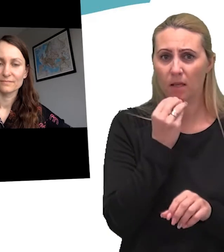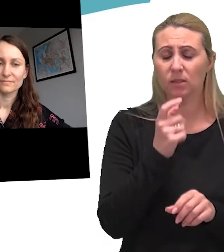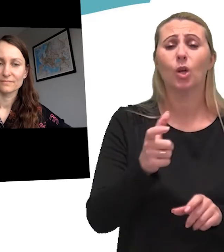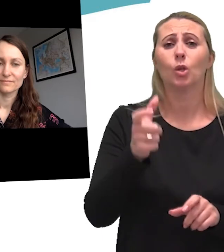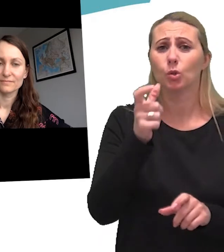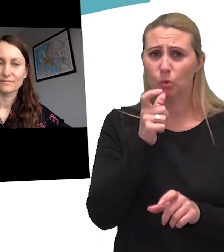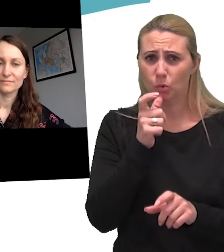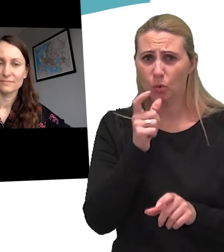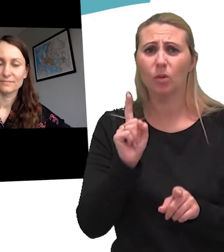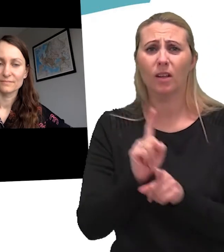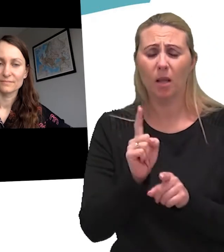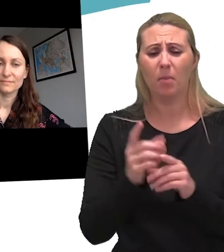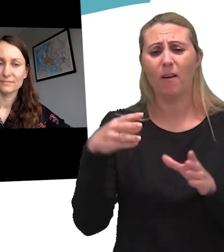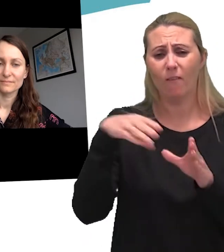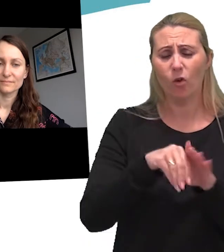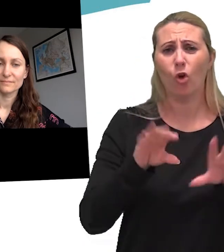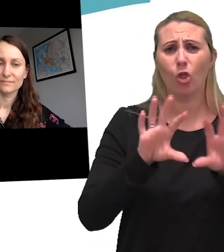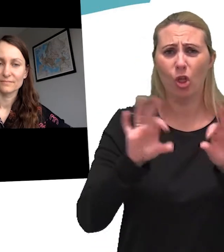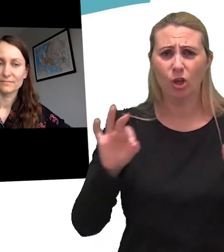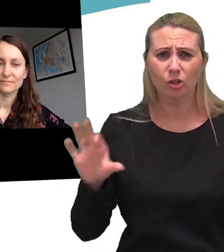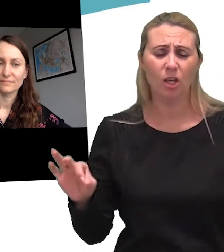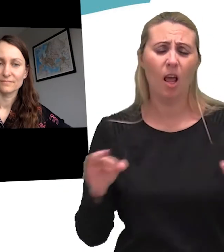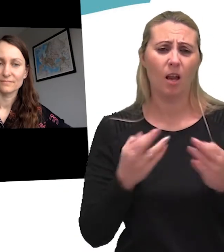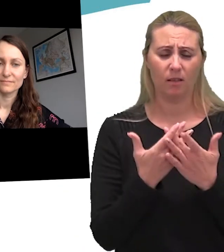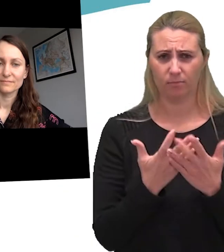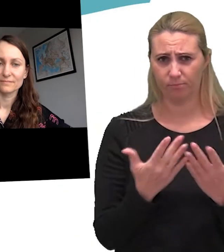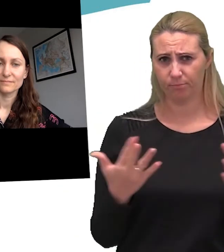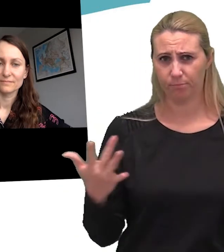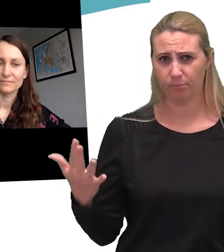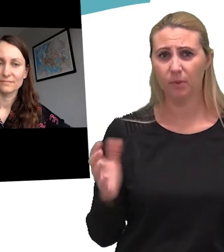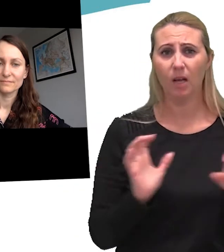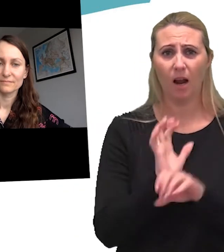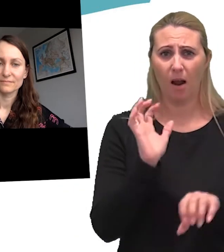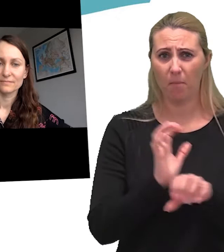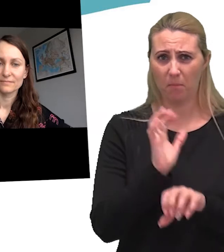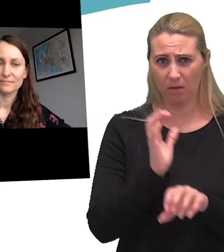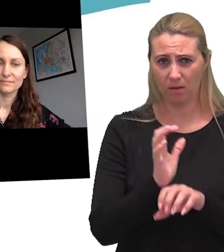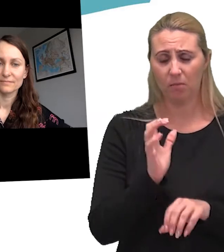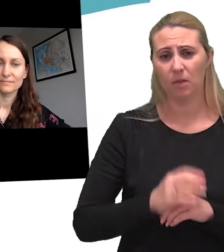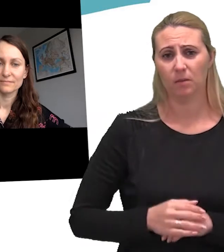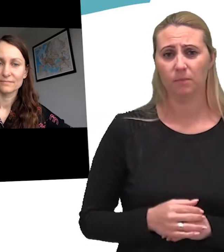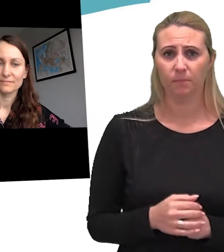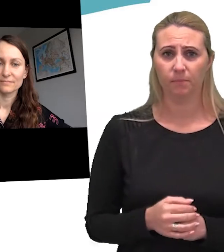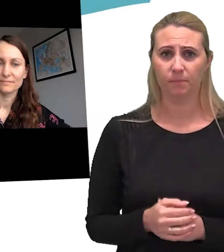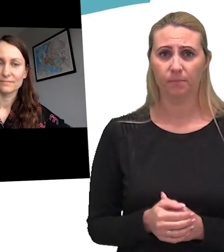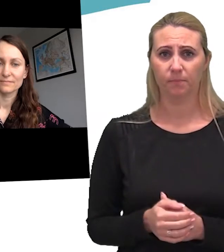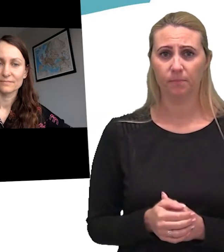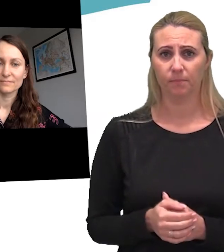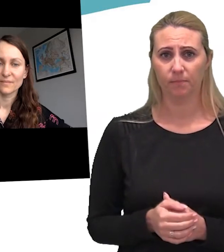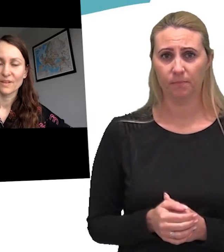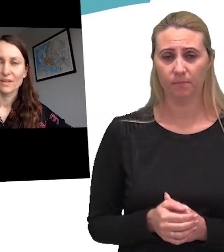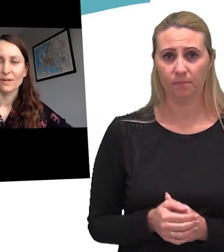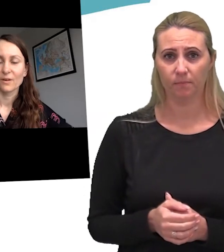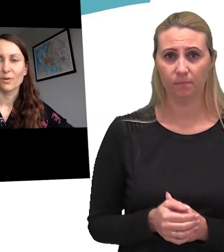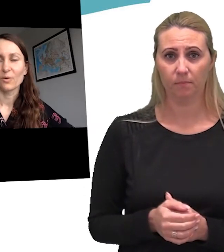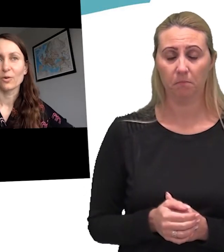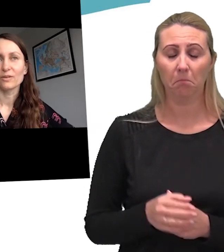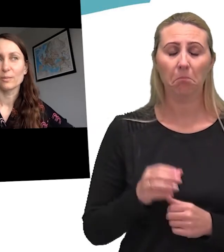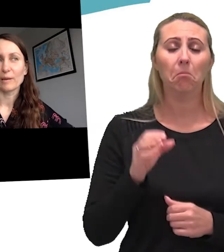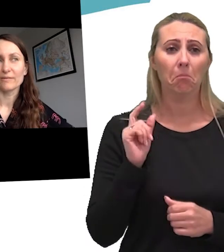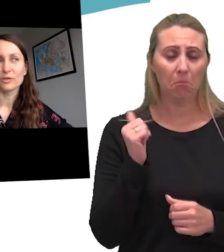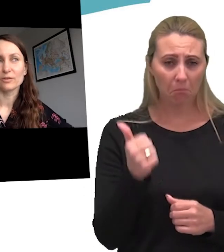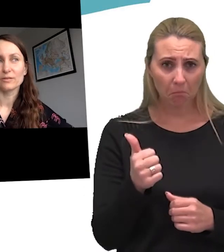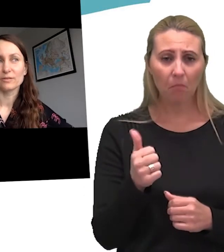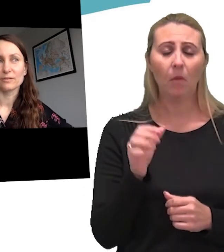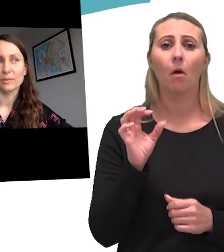cukraus, bet ir dešrelių, ir visokių kitokių perdirbtų produktų kiekvienoje produktų grupėje. O